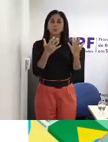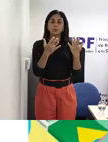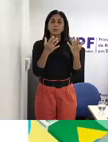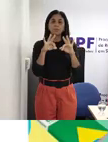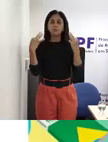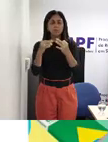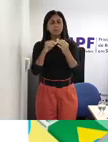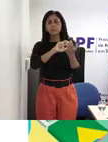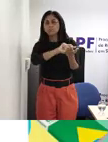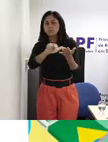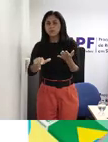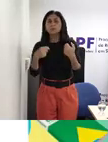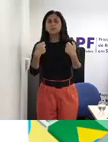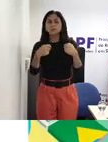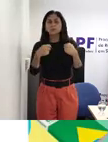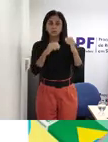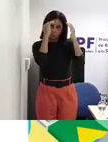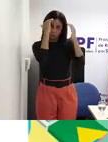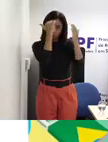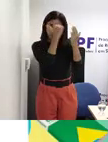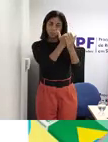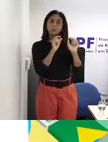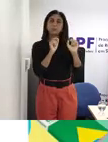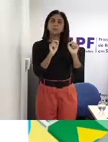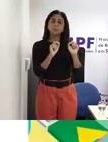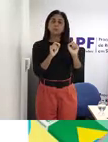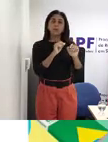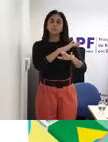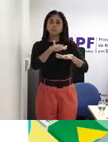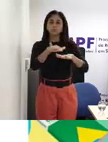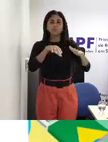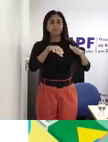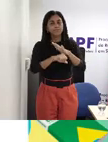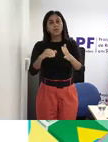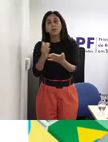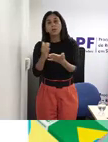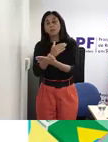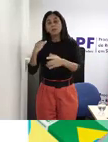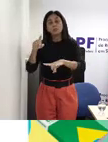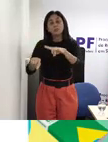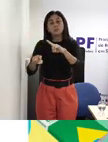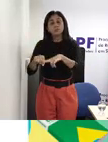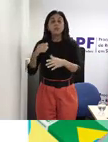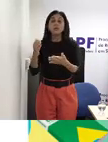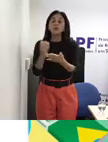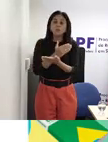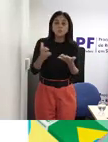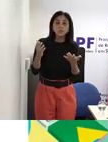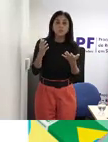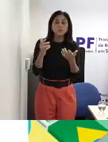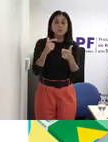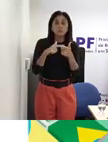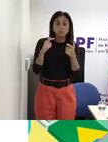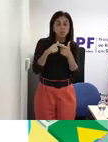a criança contra todas as formas de violência física ou mental abuso